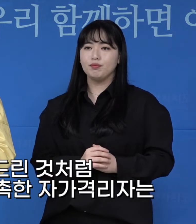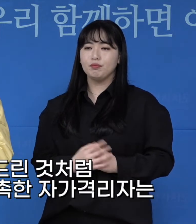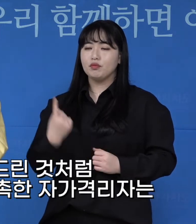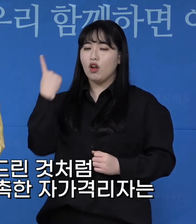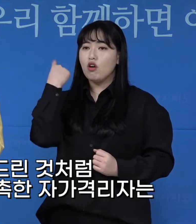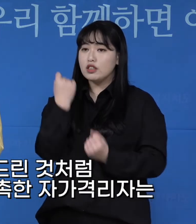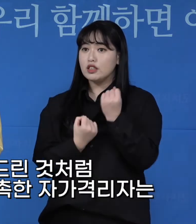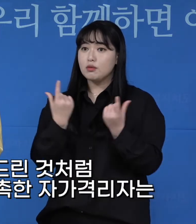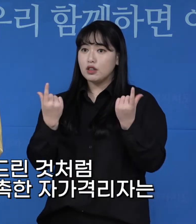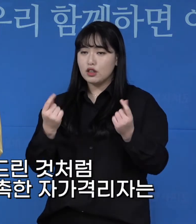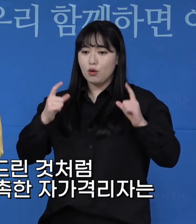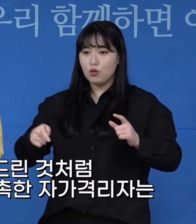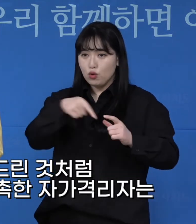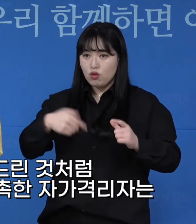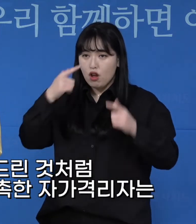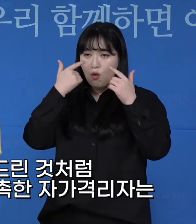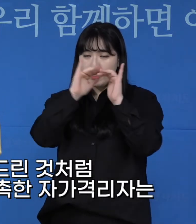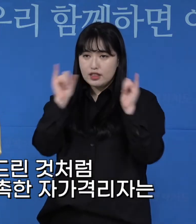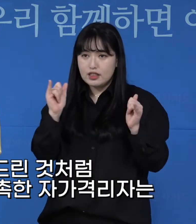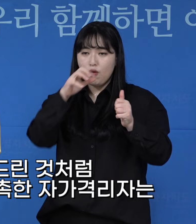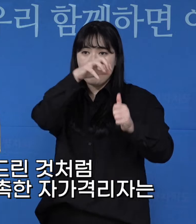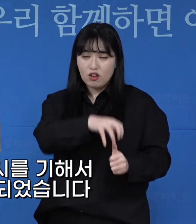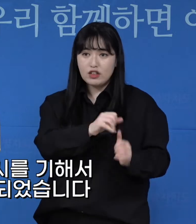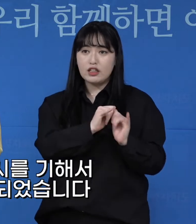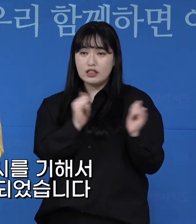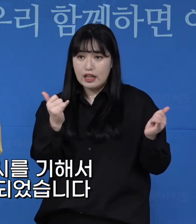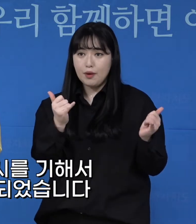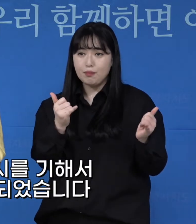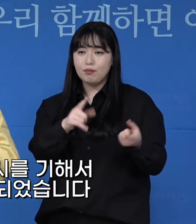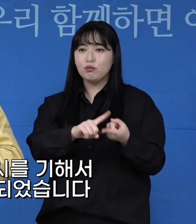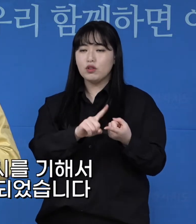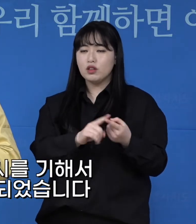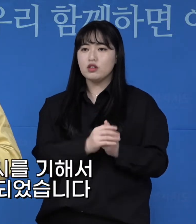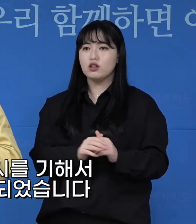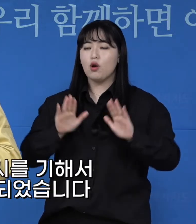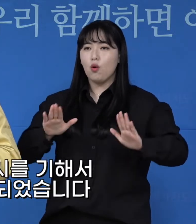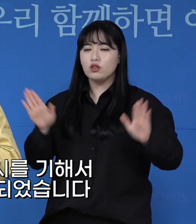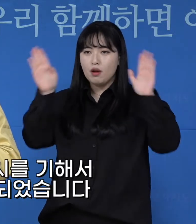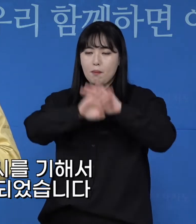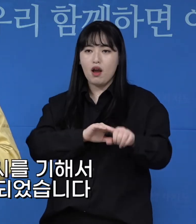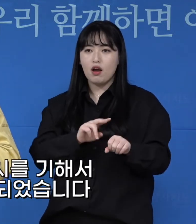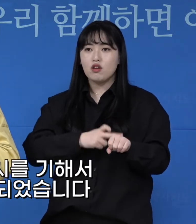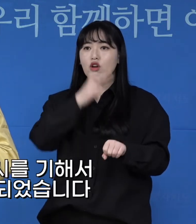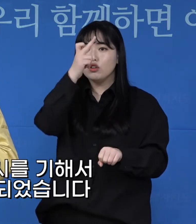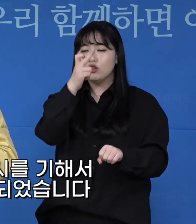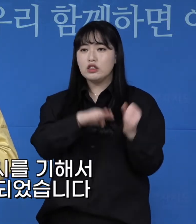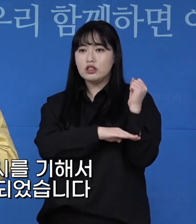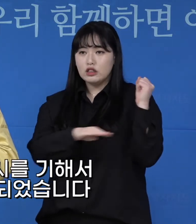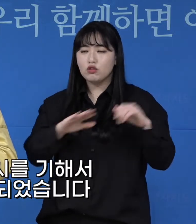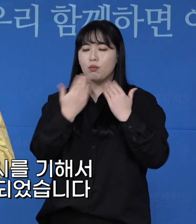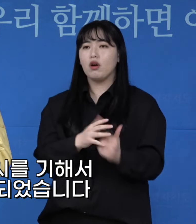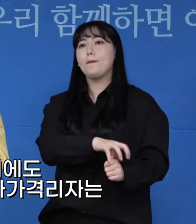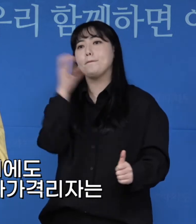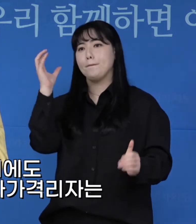어제 말씀드린 것처럼 도내 확진자와 접촉한 자가격리자는 오늘 밤 0시를 기해서 모두